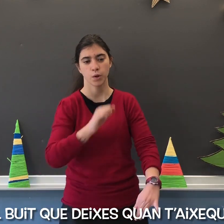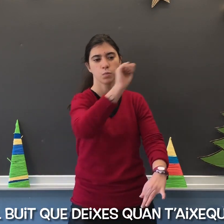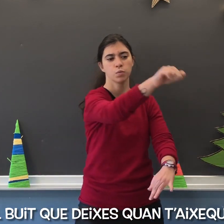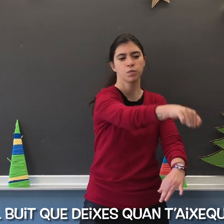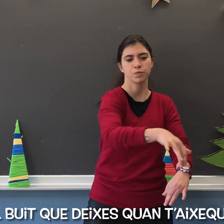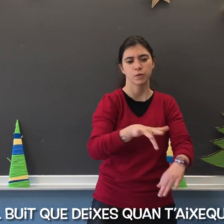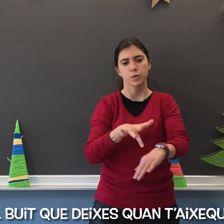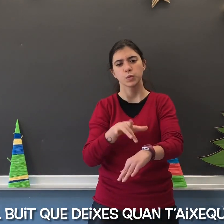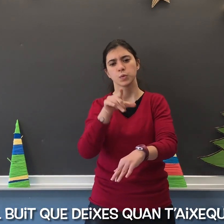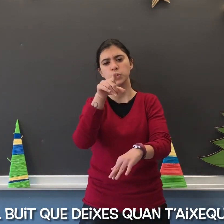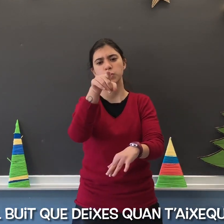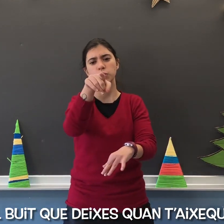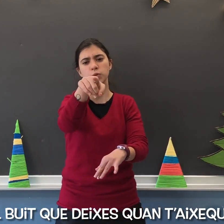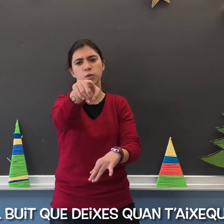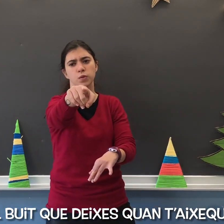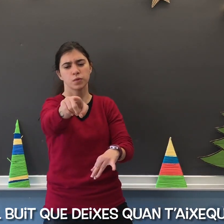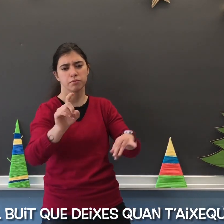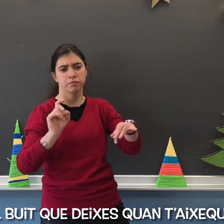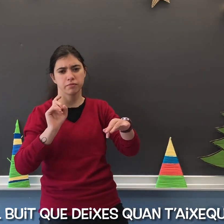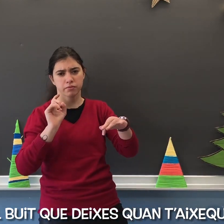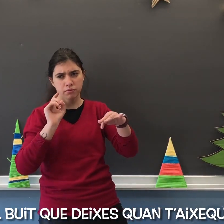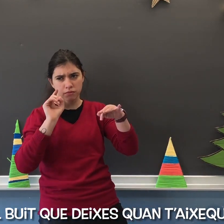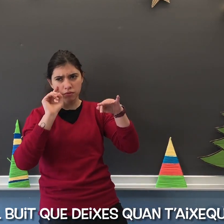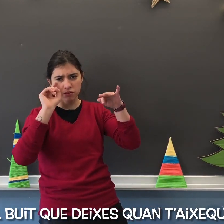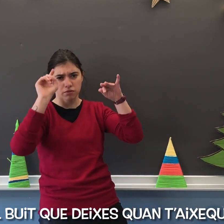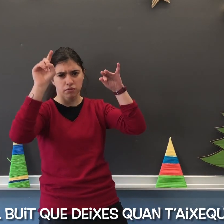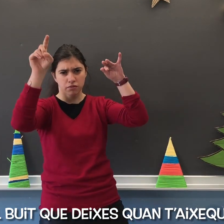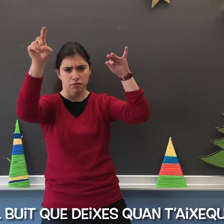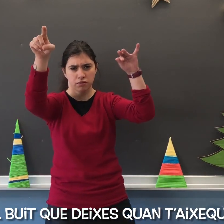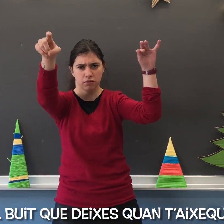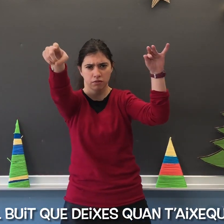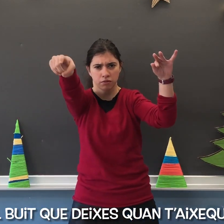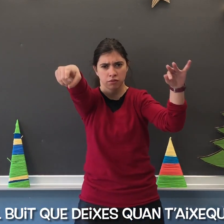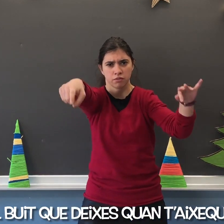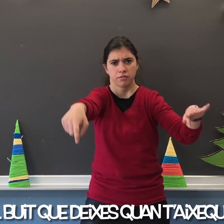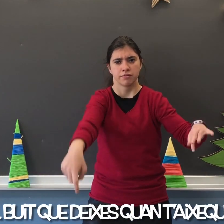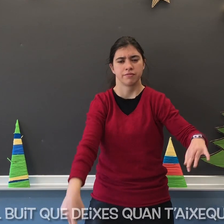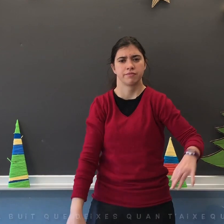És el buit que deixes quan t'aixeques.